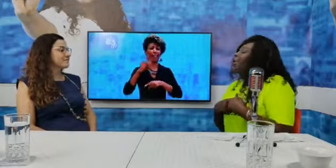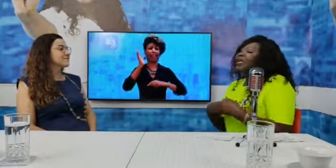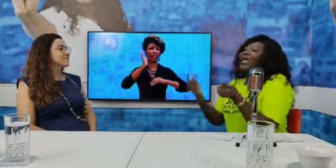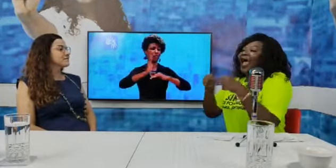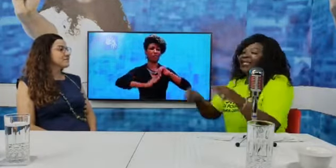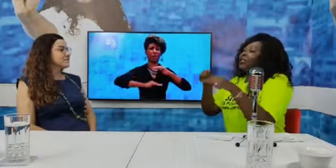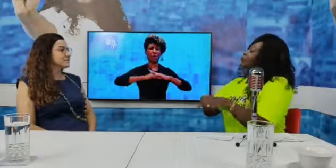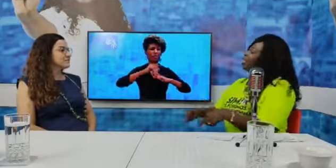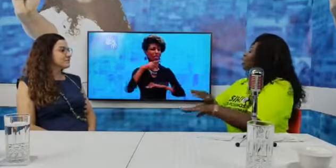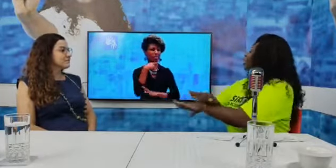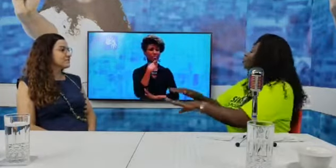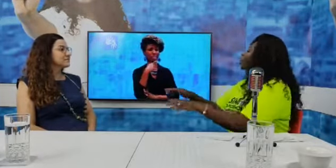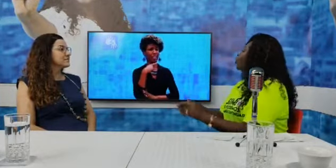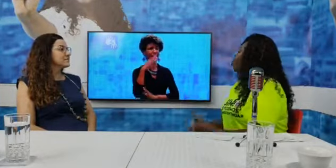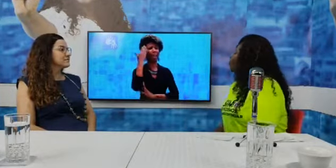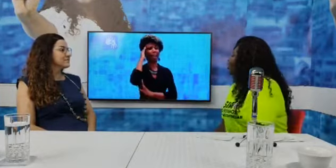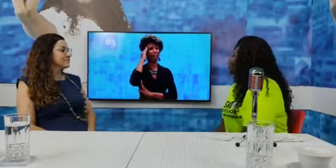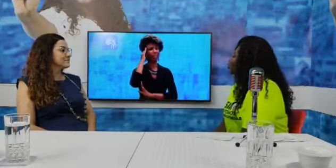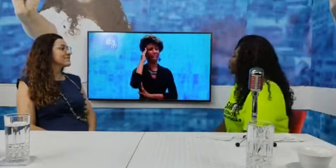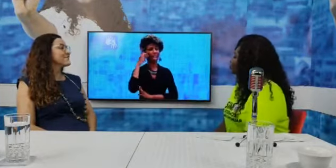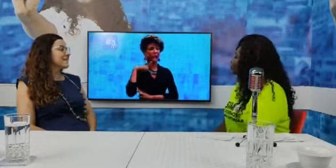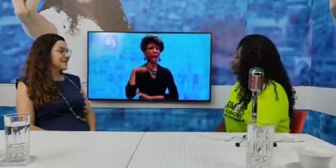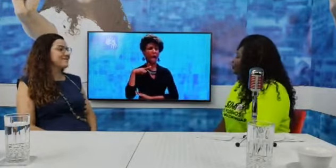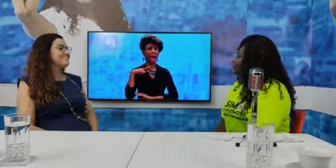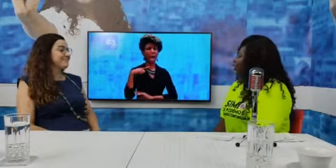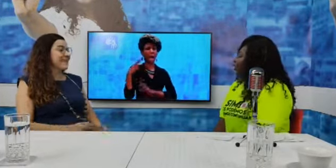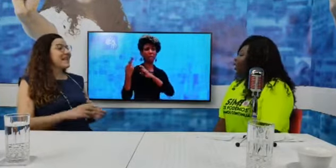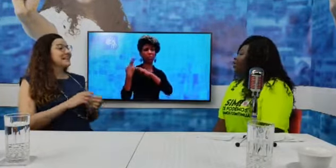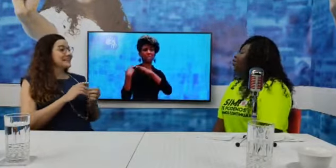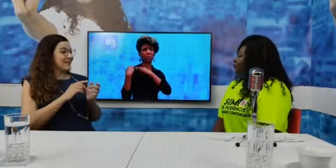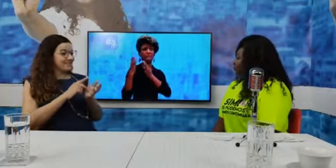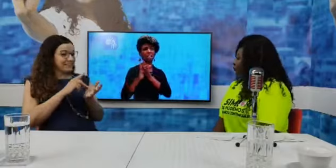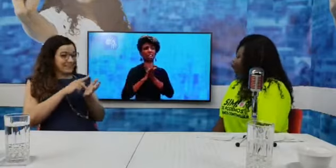vocês que eles entendem que não tem nenhuma obrigação.